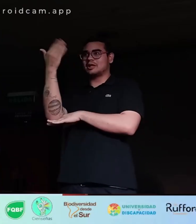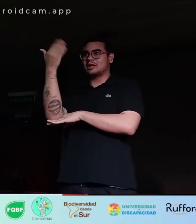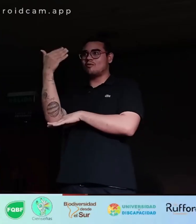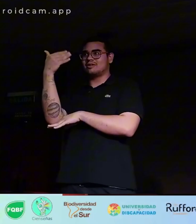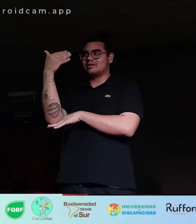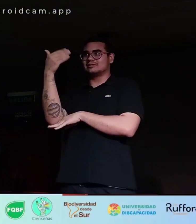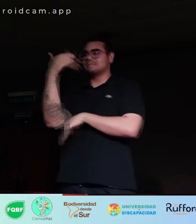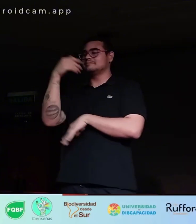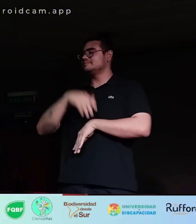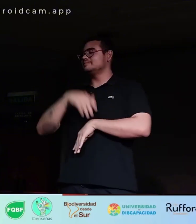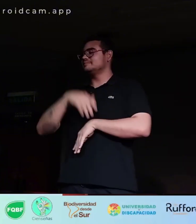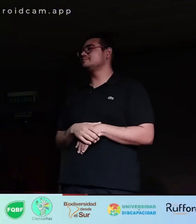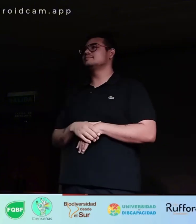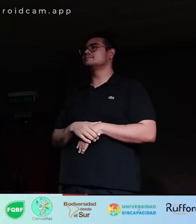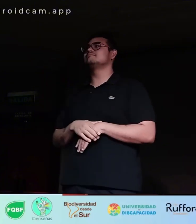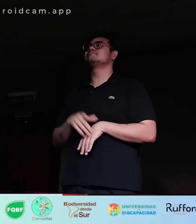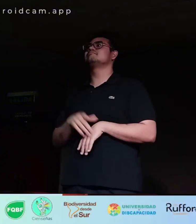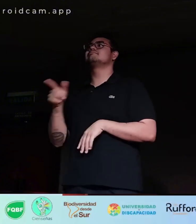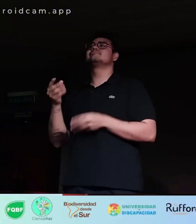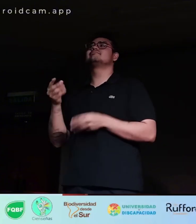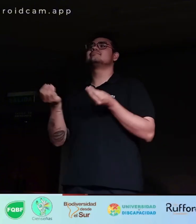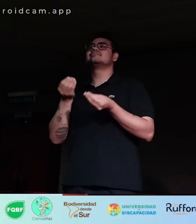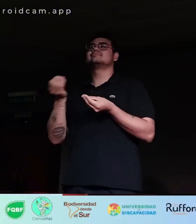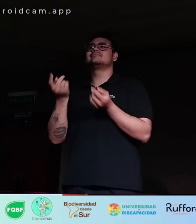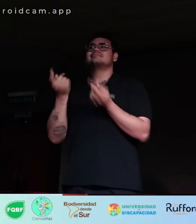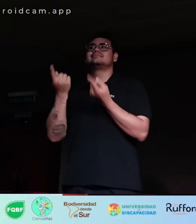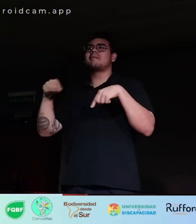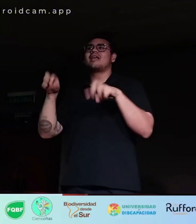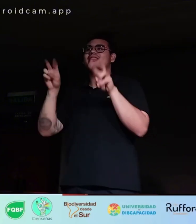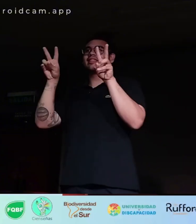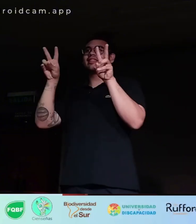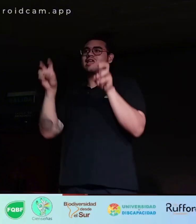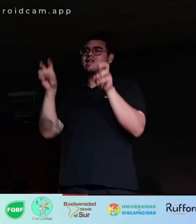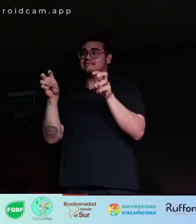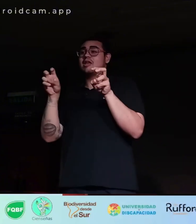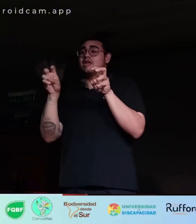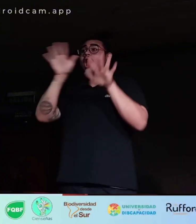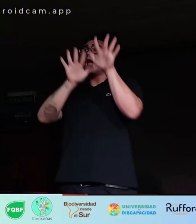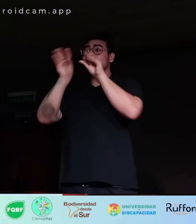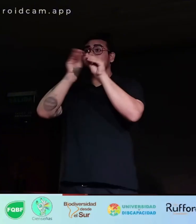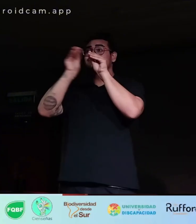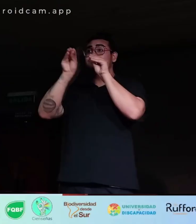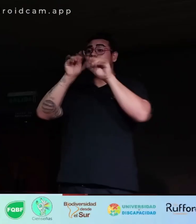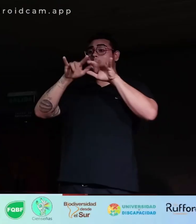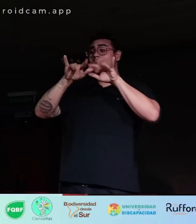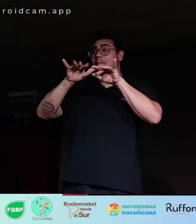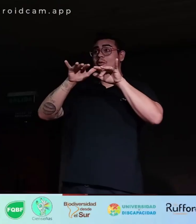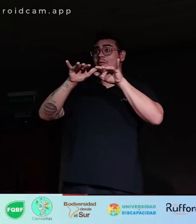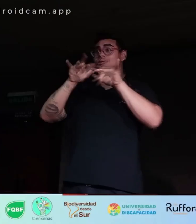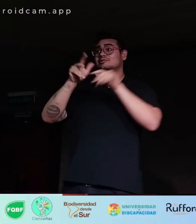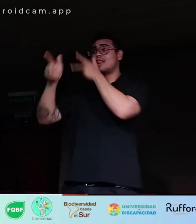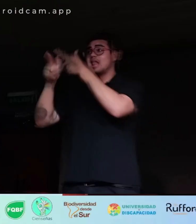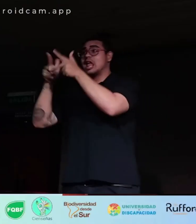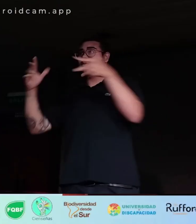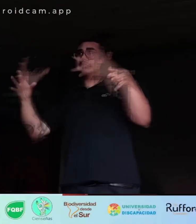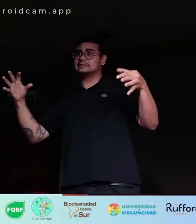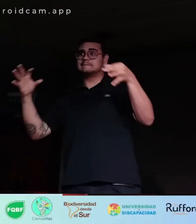conferencia de esta jornada es Programación y Lengua de Señas Argentina.